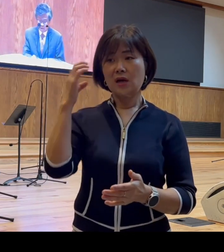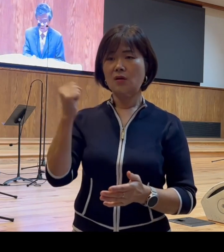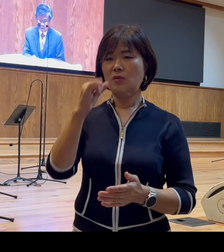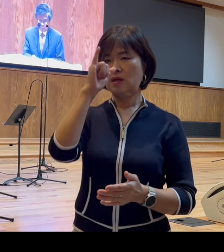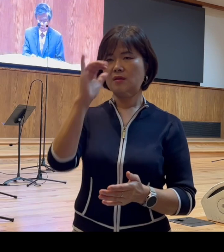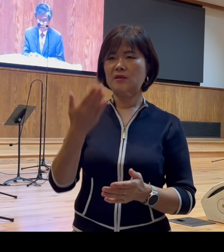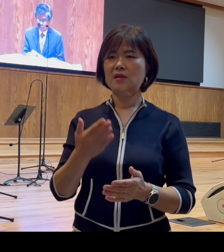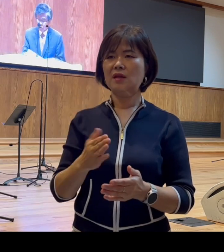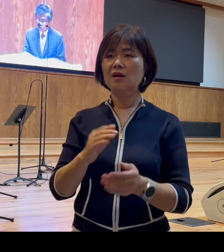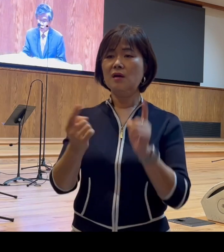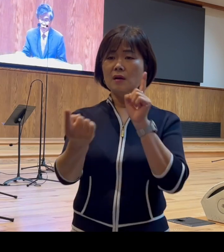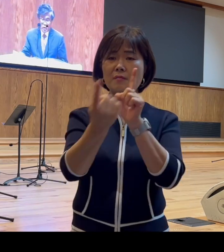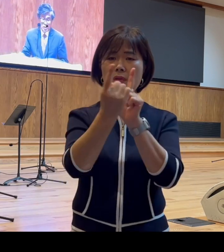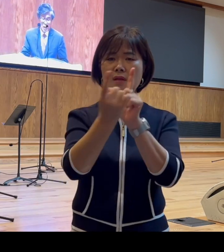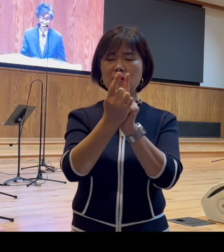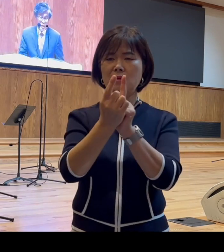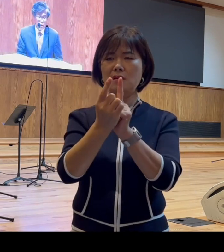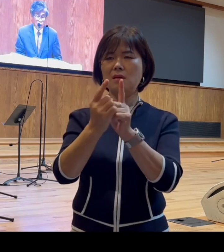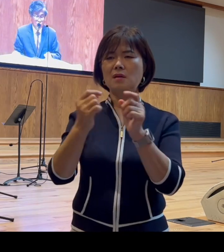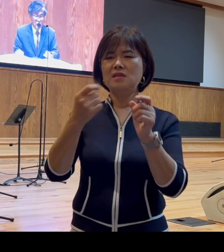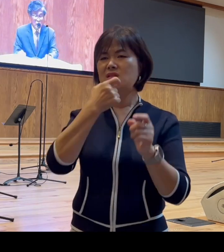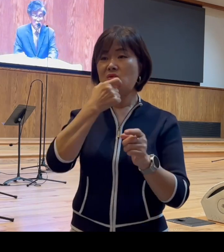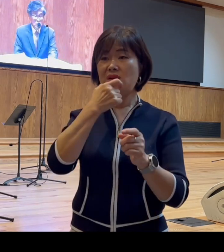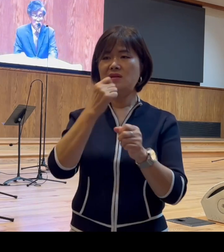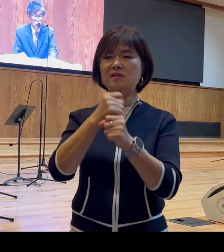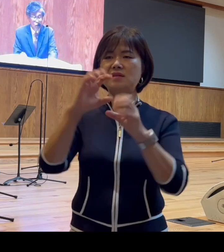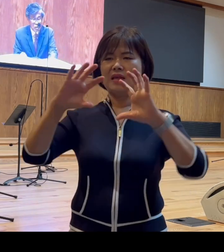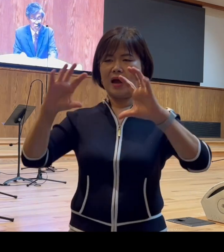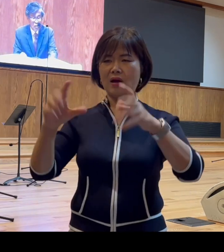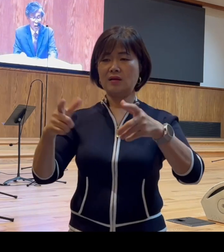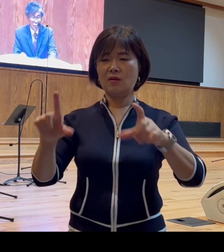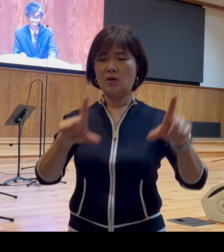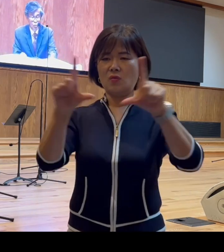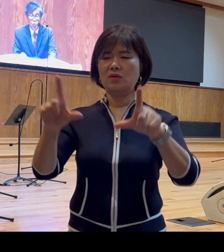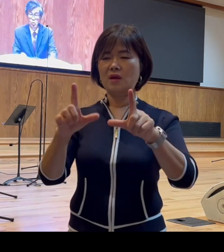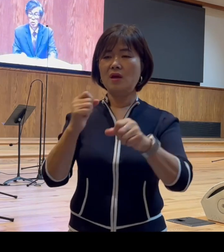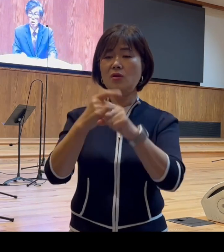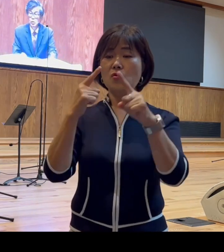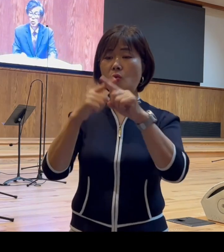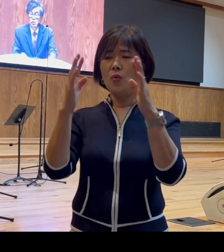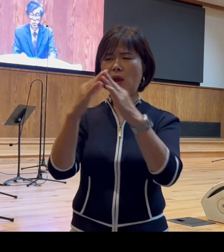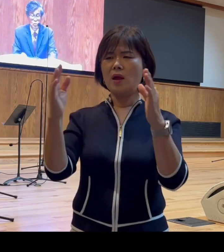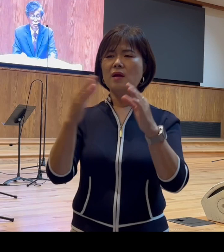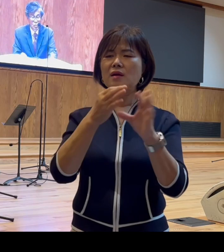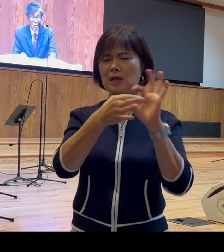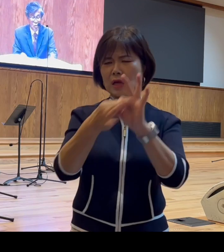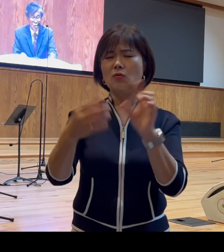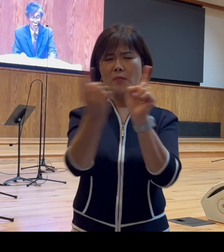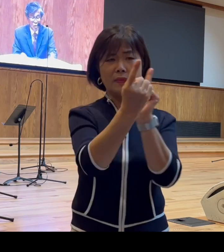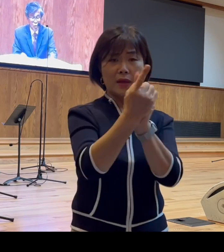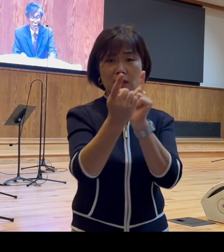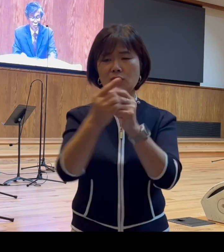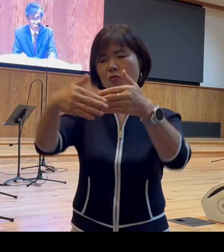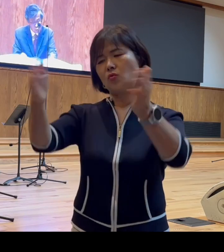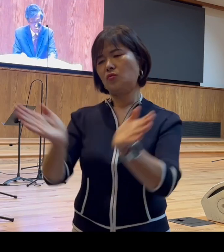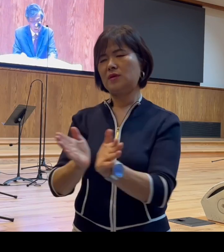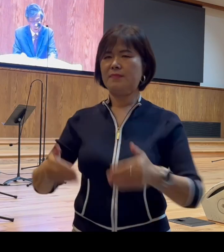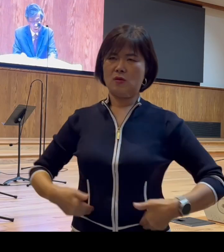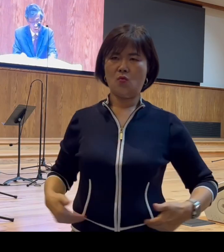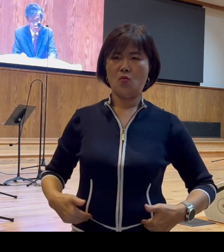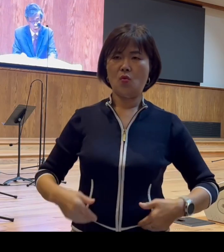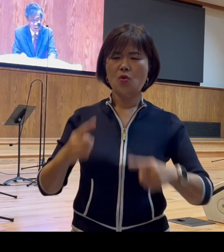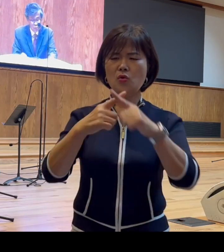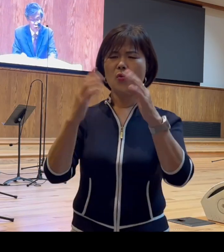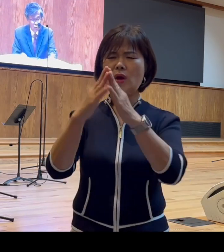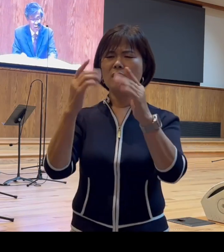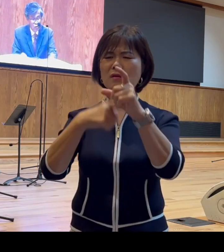것입니다. 비대면을 선호하는 사회에 교회 같은 정기적인 대면 공동체가 필요할 것이고 교회가 조금만